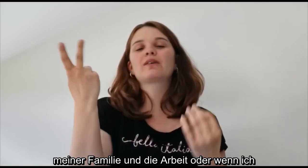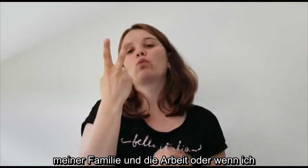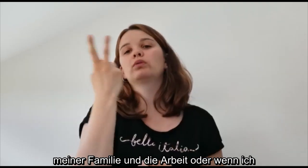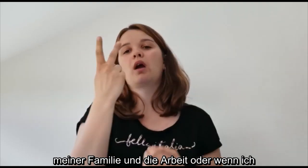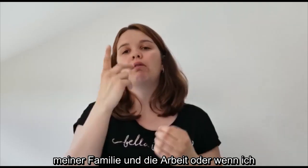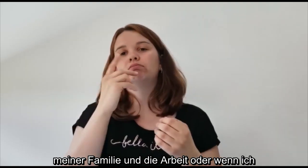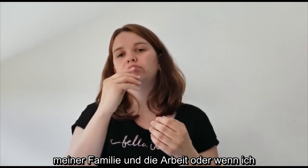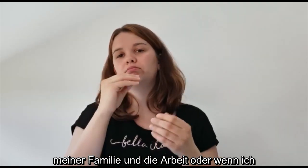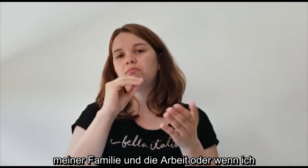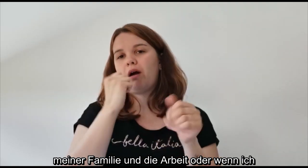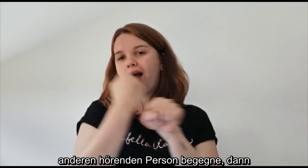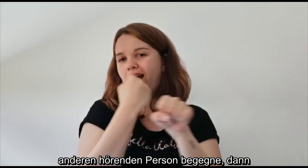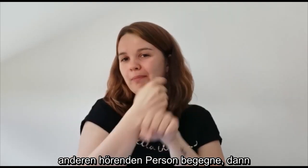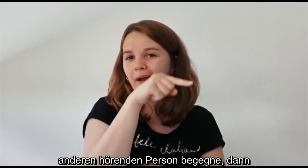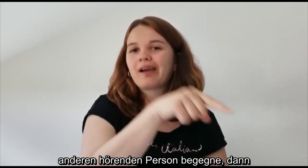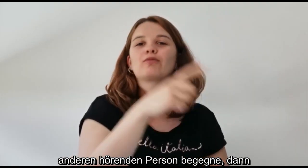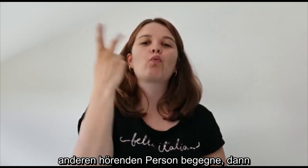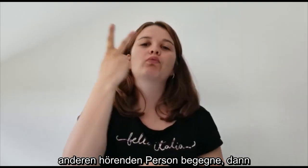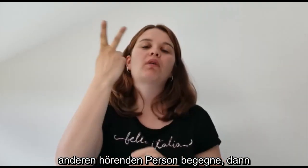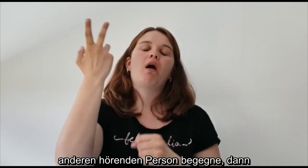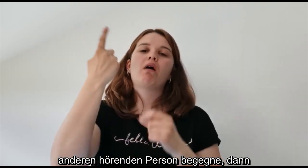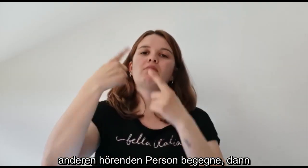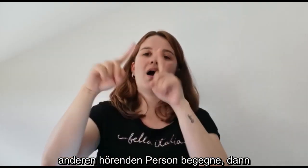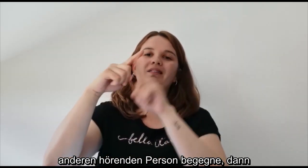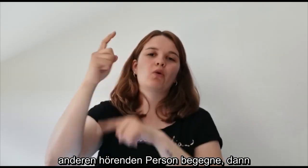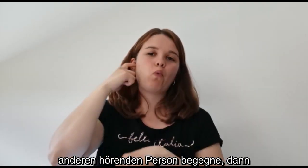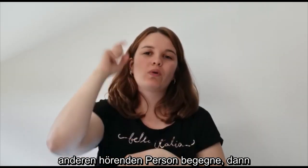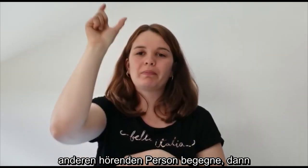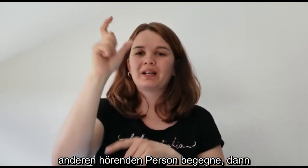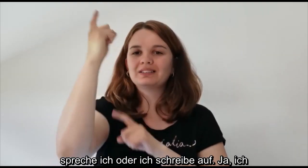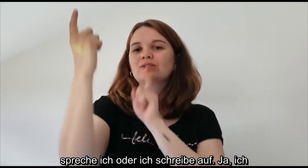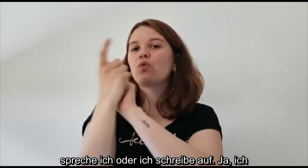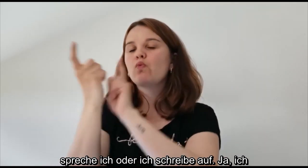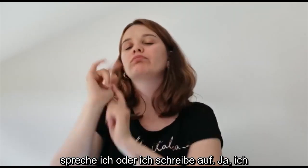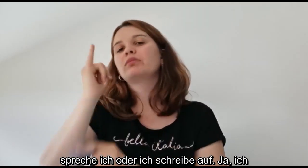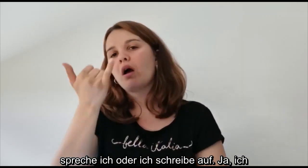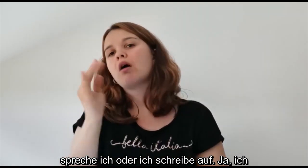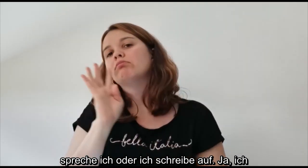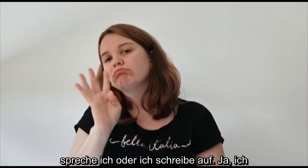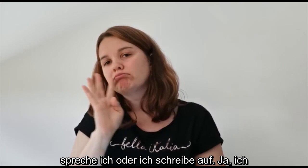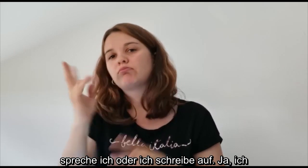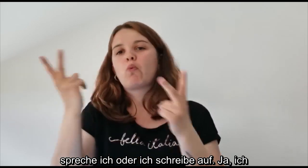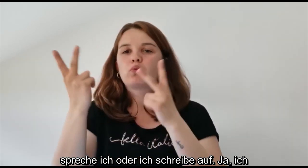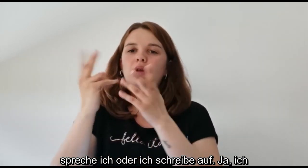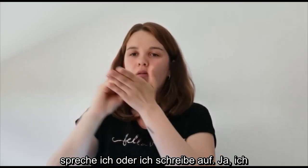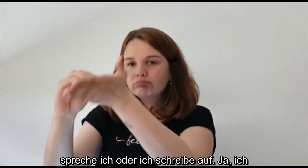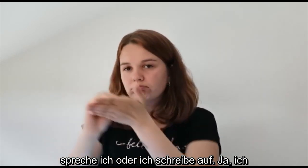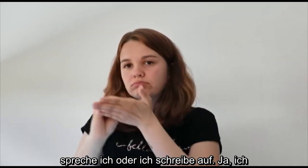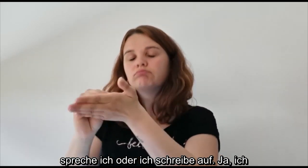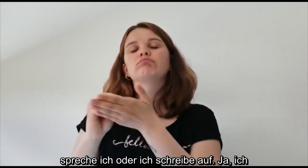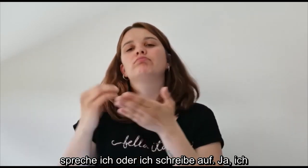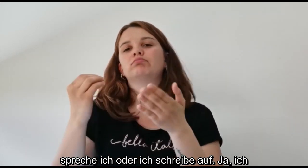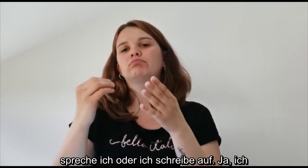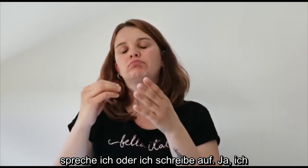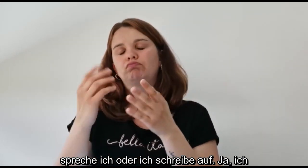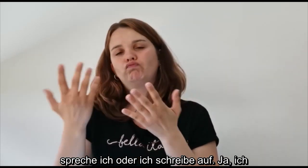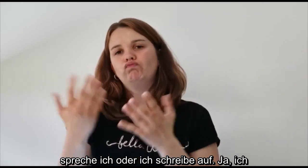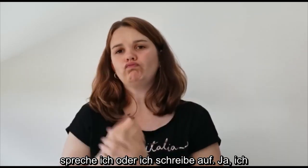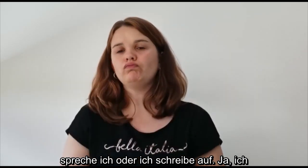Familie und die Arbeit oder wenn ich anderen hörenden Personen begegne Dann spreche ich oder ich schreibe auf